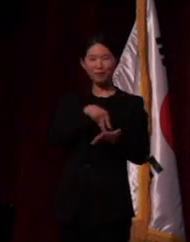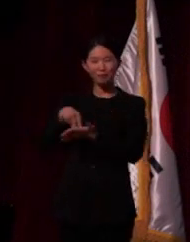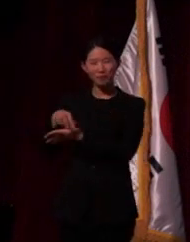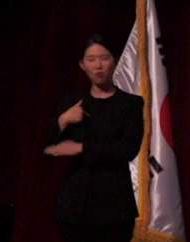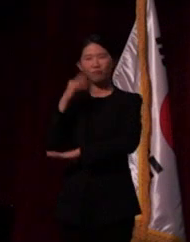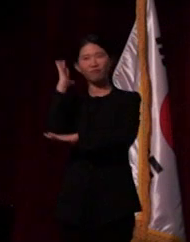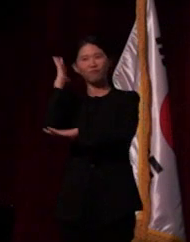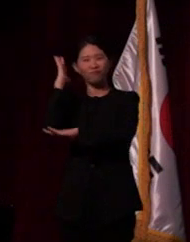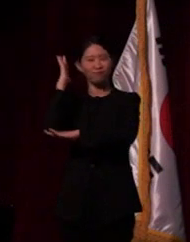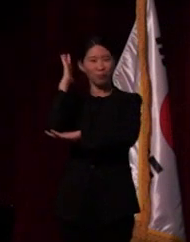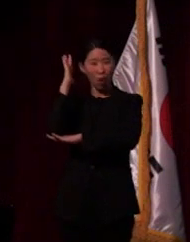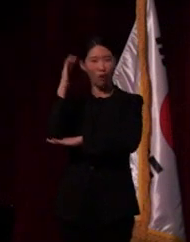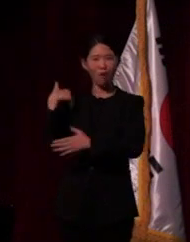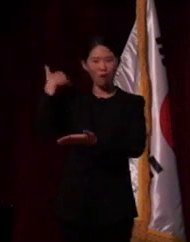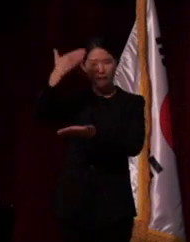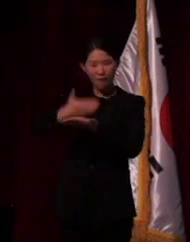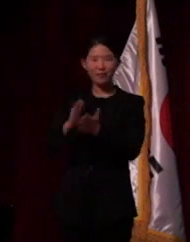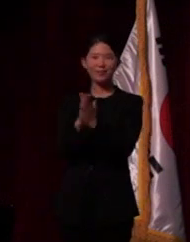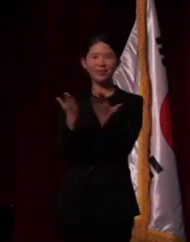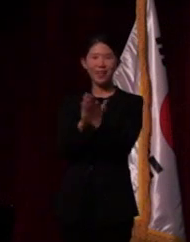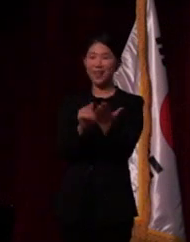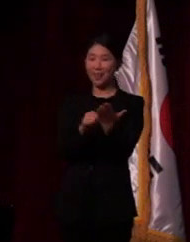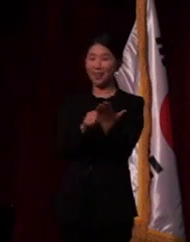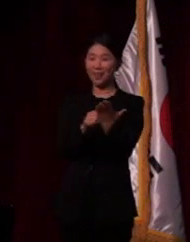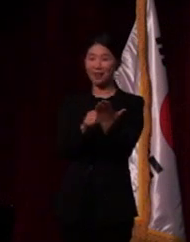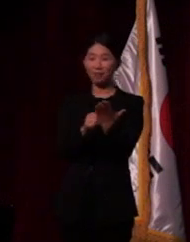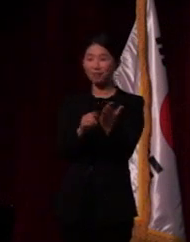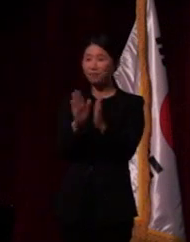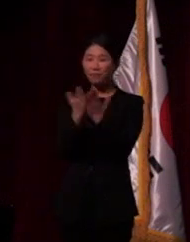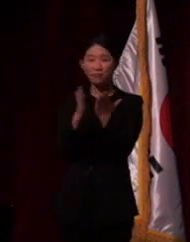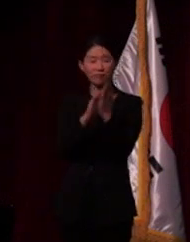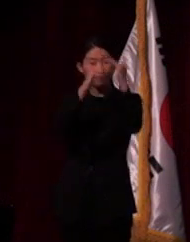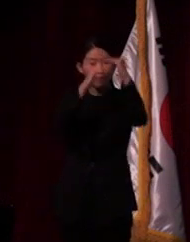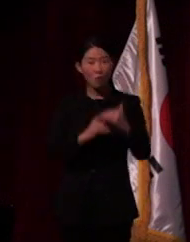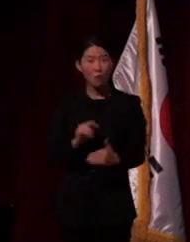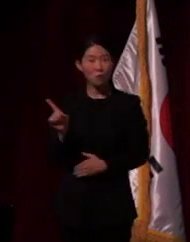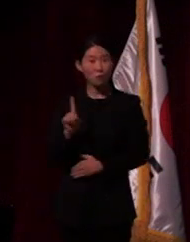책입니다. 이 책의 이야기는요,